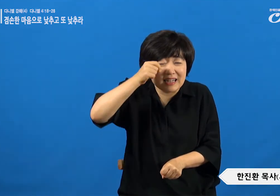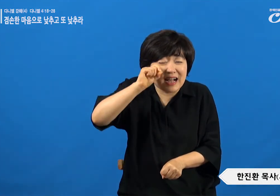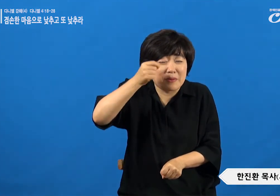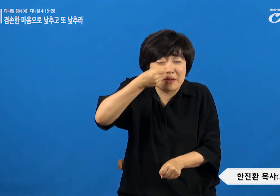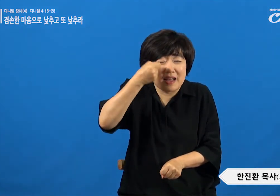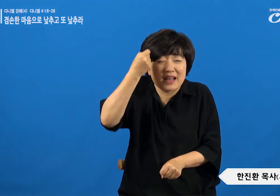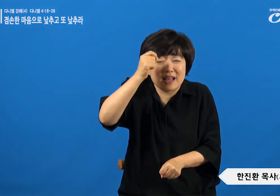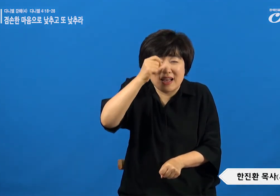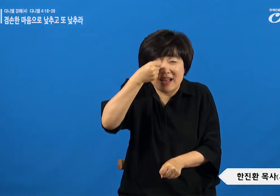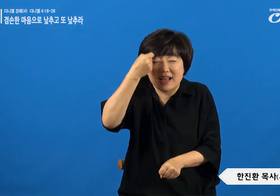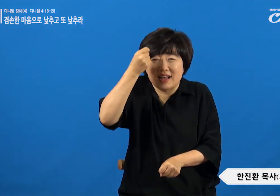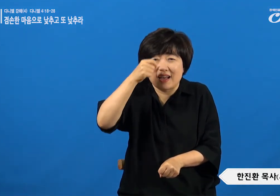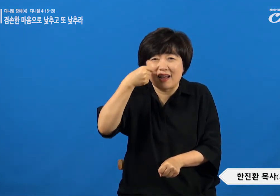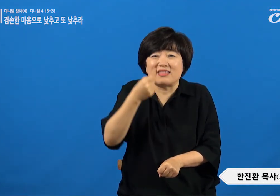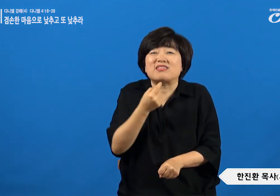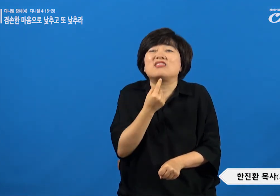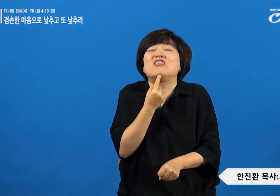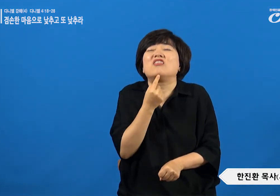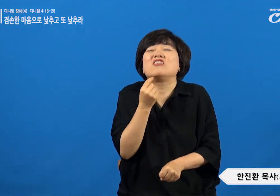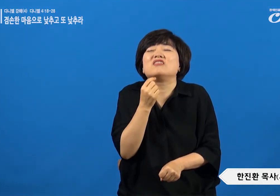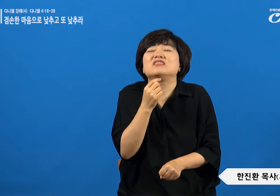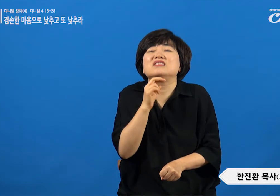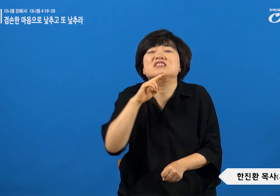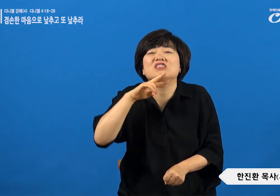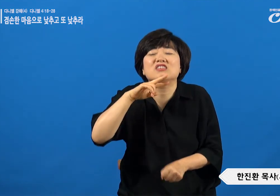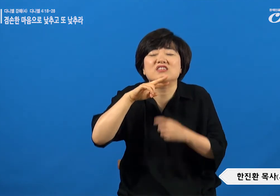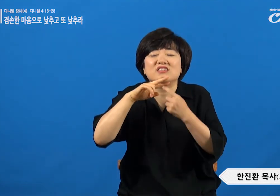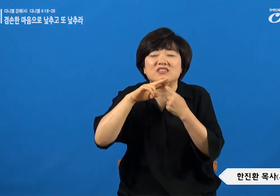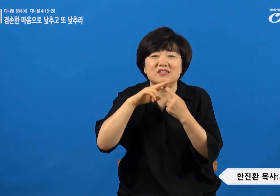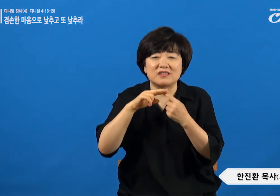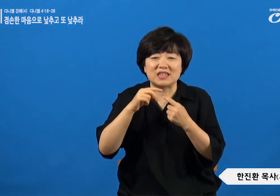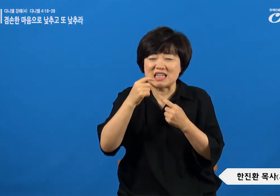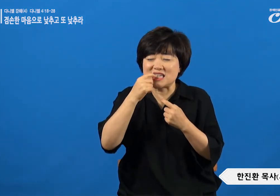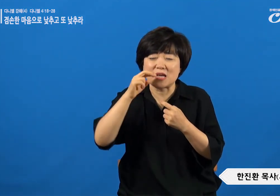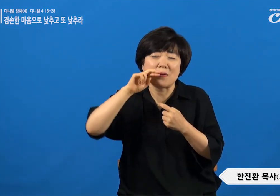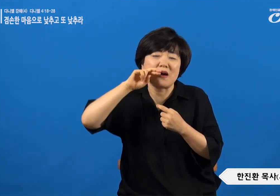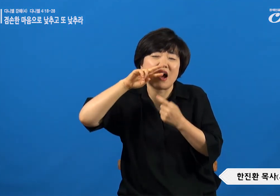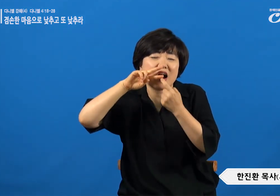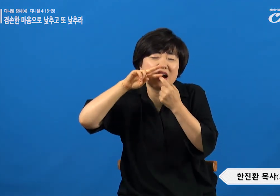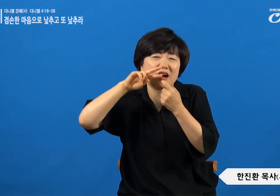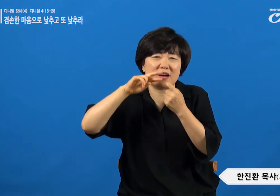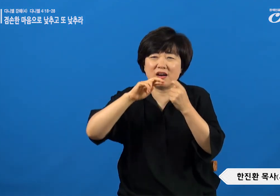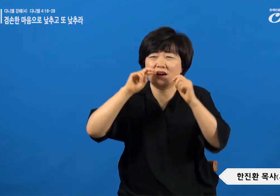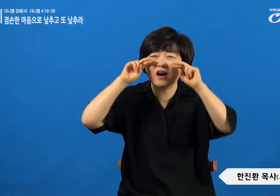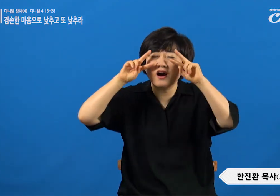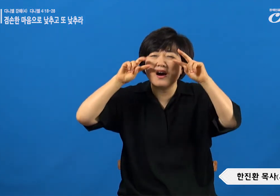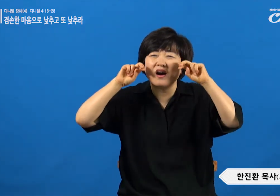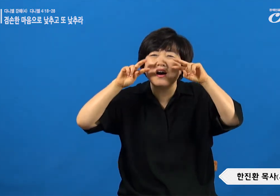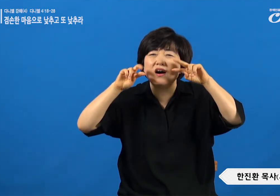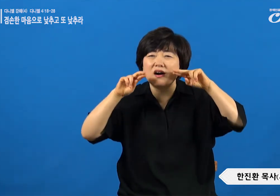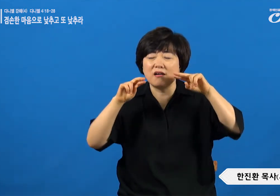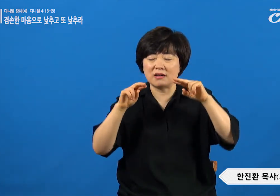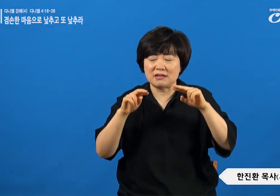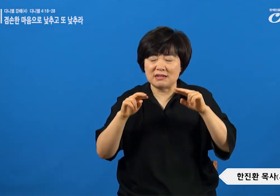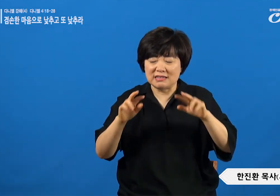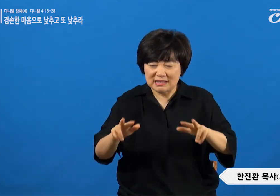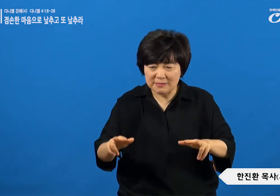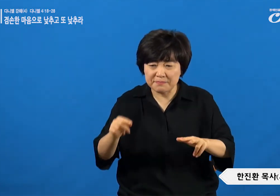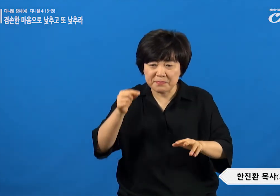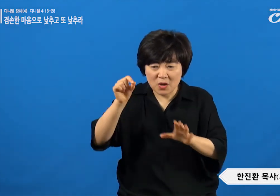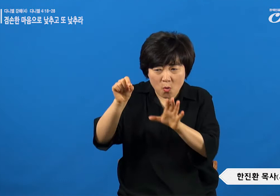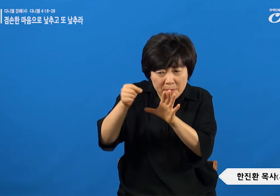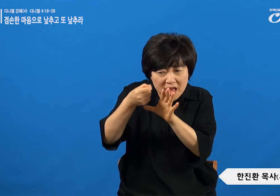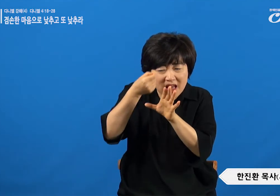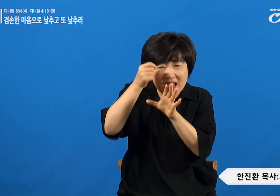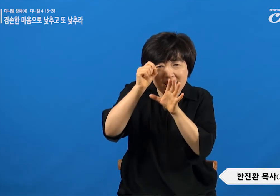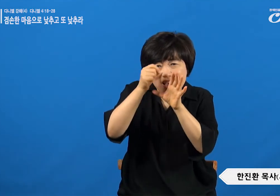꿰매기 시작합니다. 그 턱이며 잇몸이며 민감한 부위를, 찢어진 부위를 그냥 생으로 꿰매기를